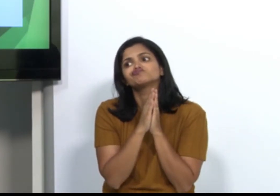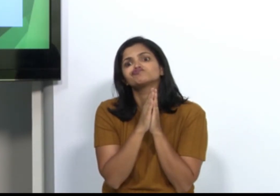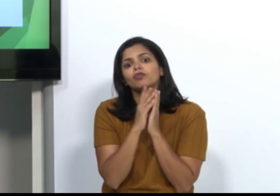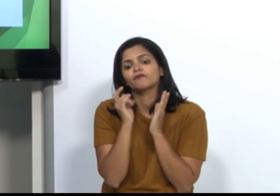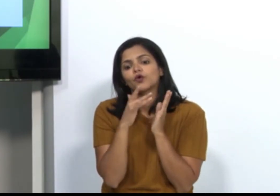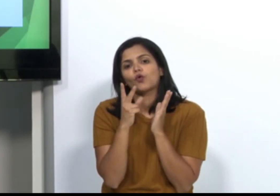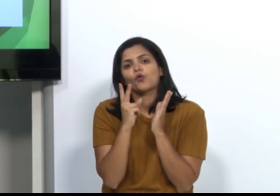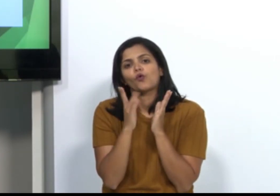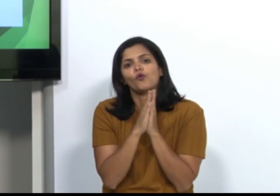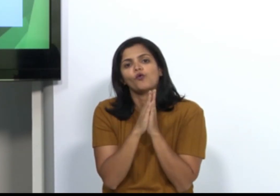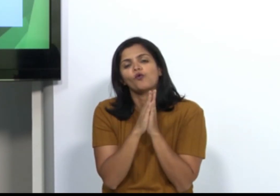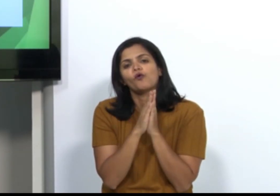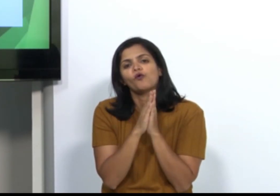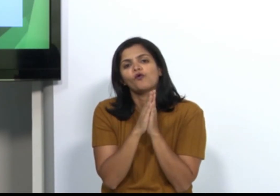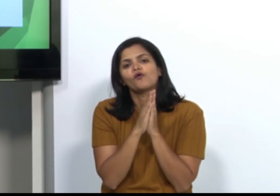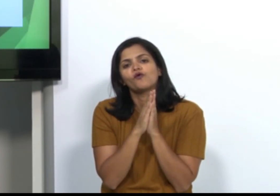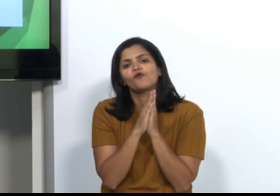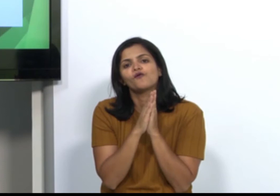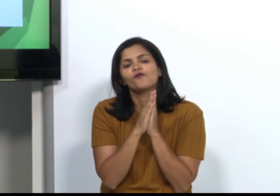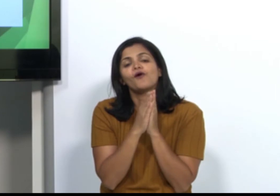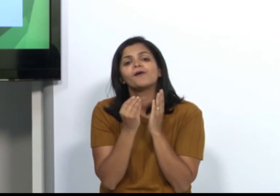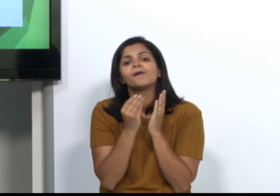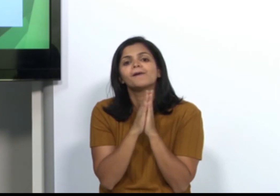eu continuo com o sinal feito.